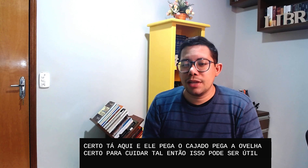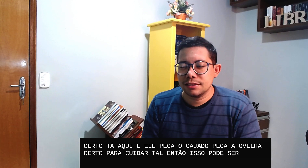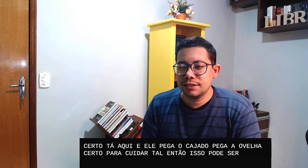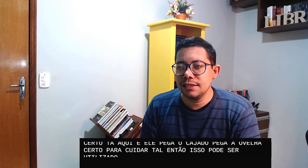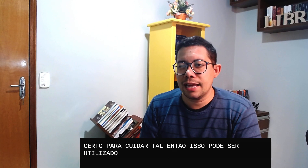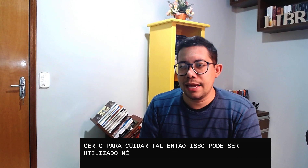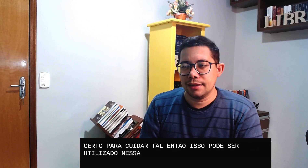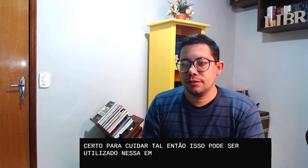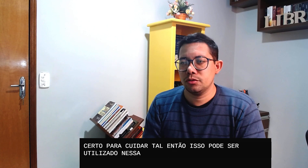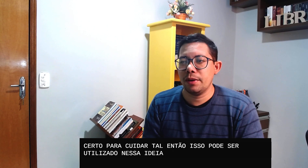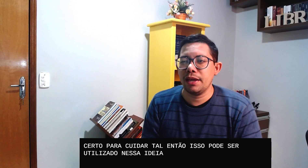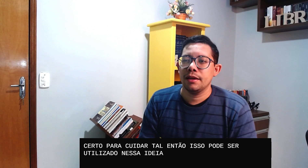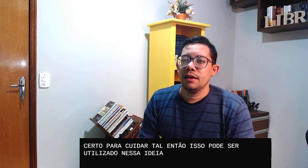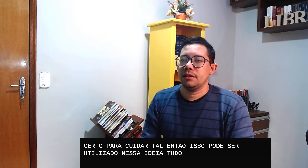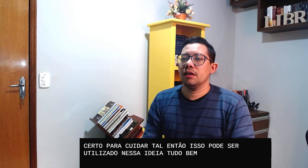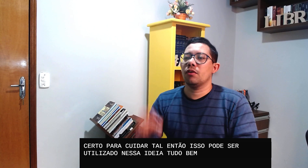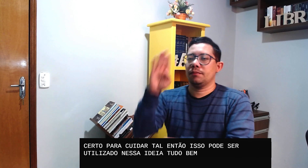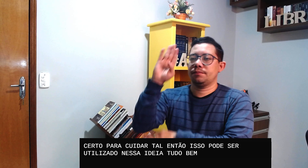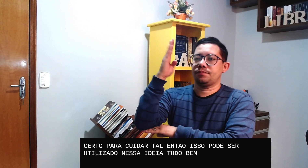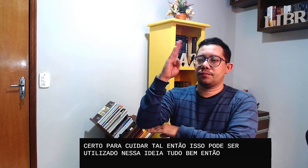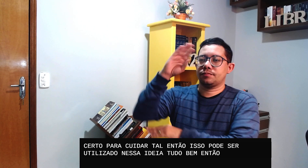nessa ideia, tudo bem? Então, ó,